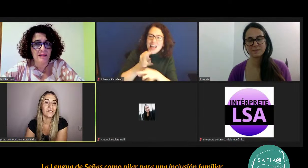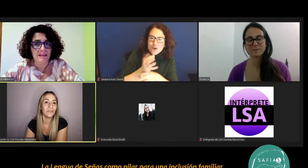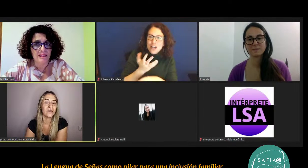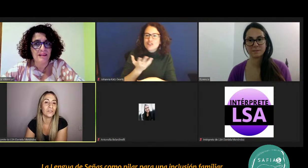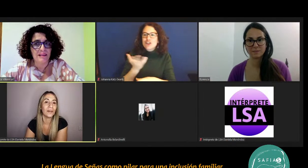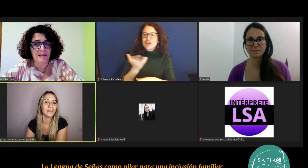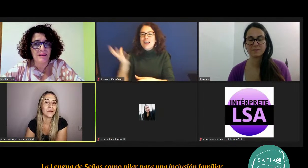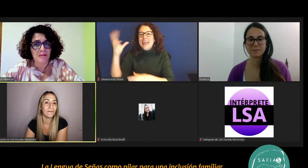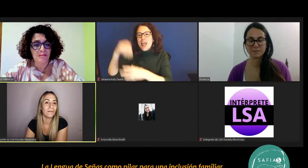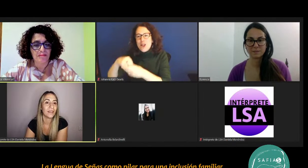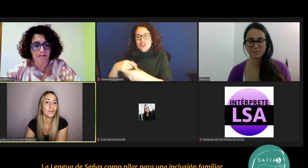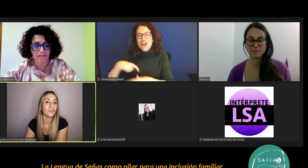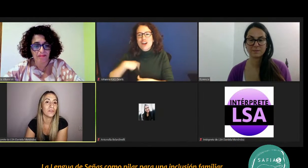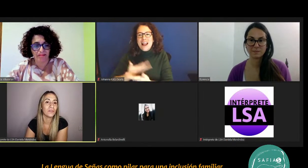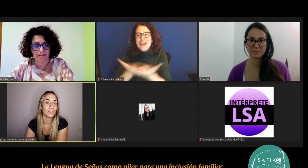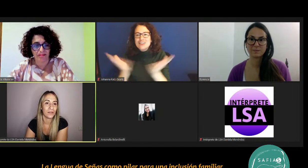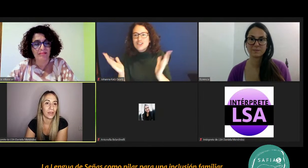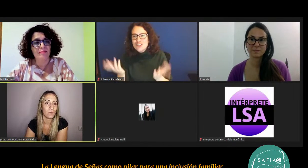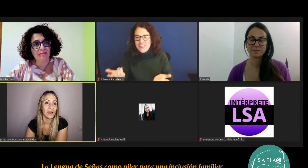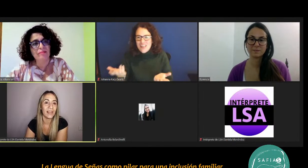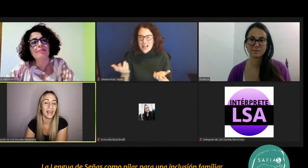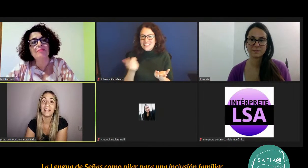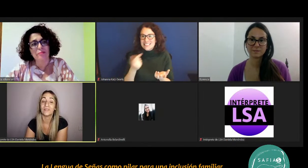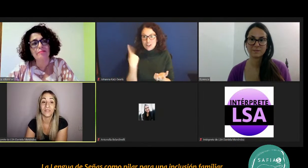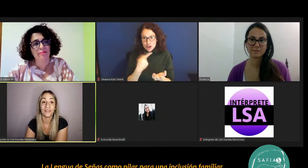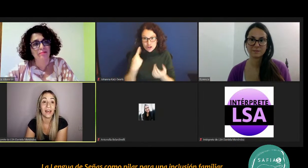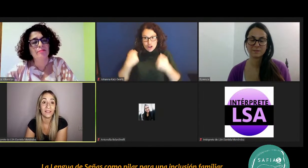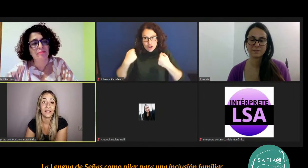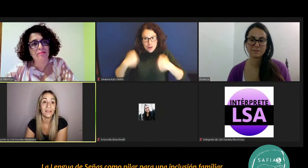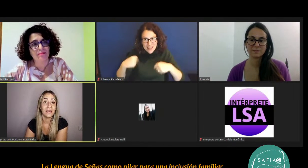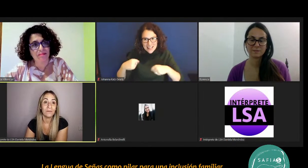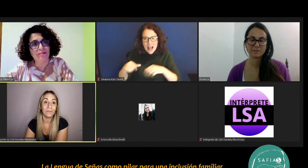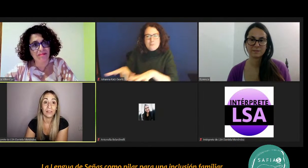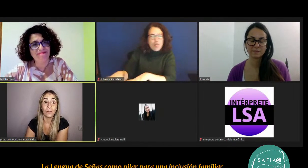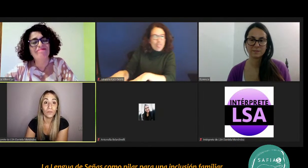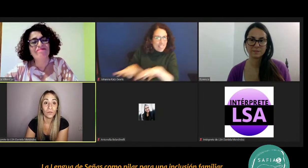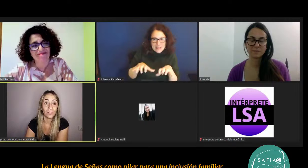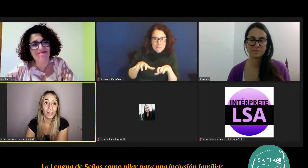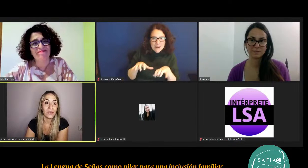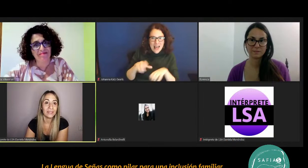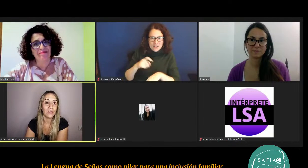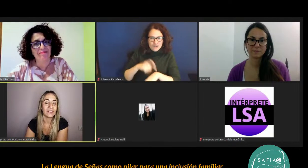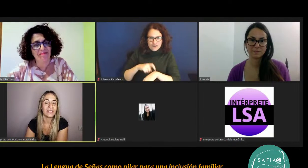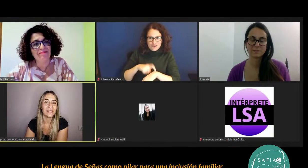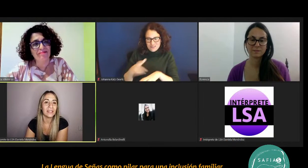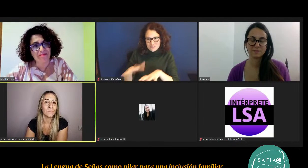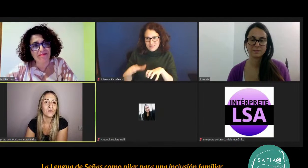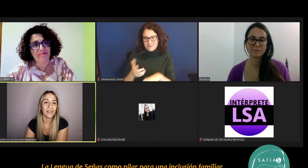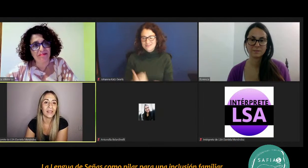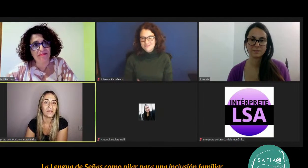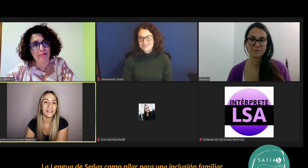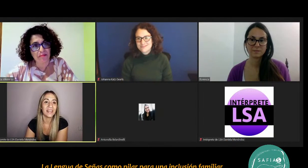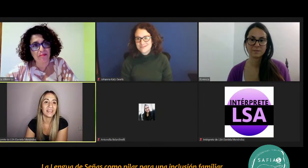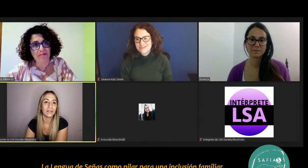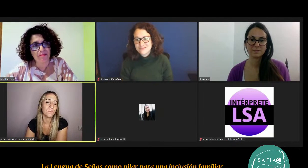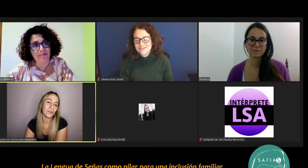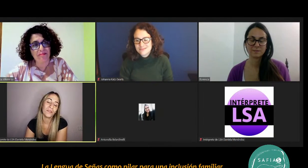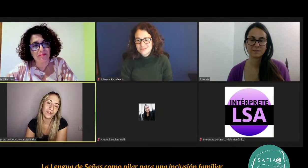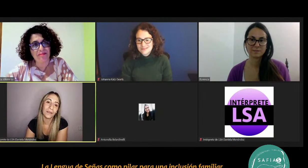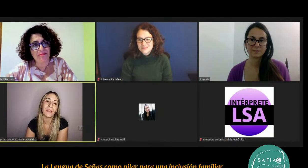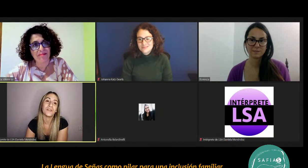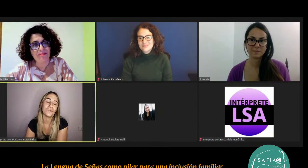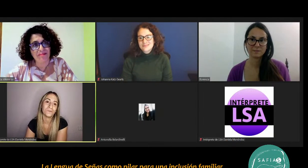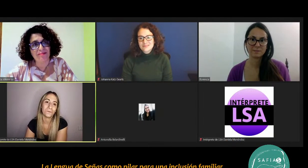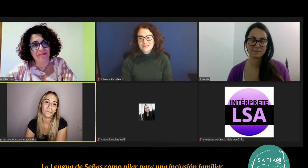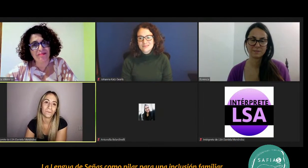Sí, eso va a ser una verdadera inclusión dentro de la escuela, en la sociedad, para todos. Es algo que necesitamos empezar a ejercer, pero